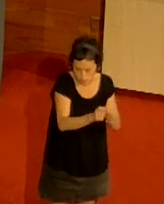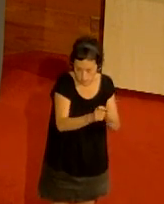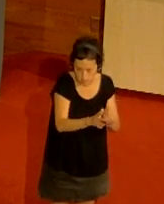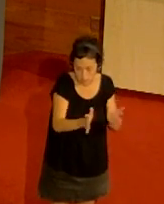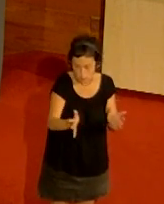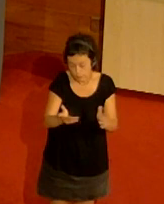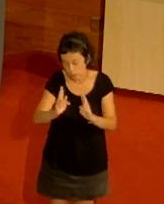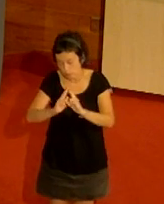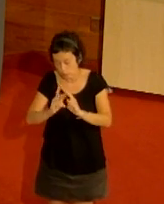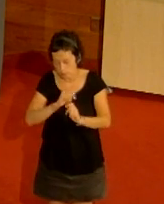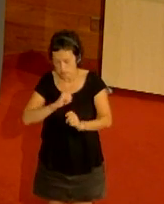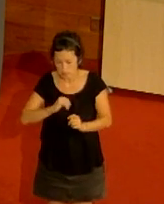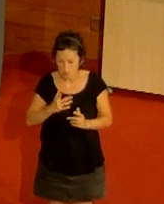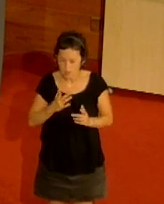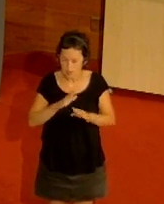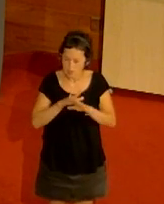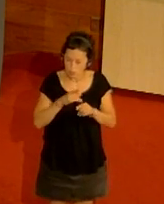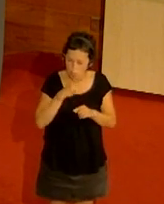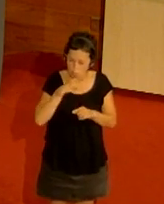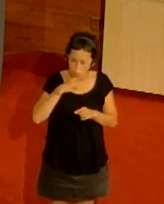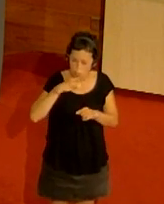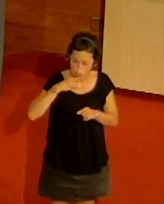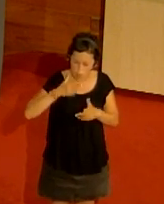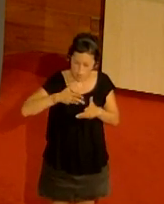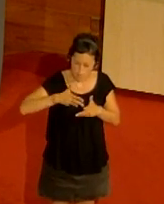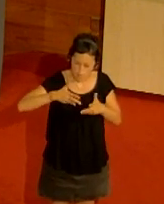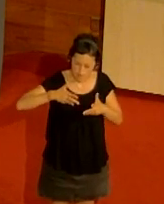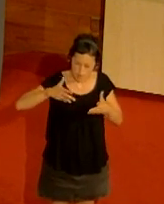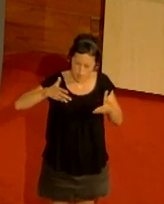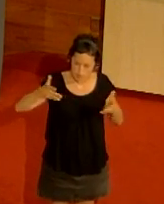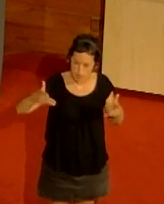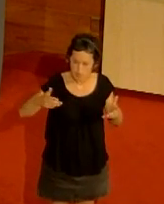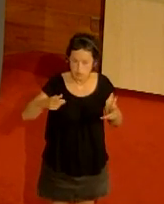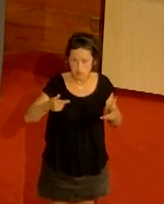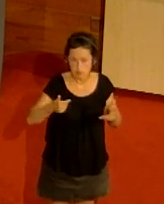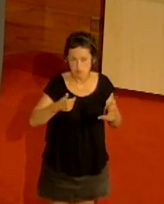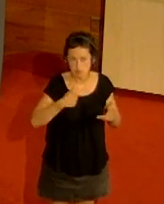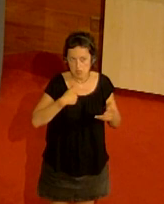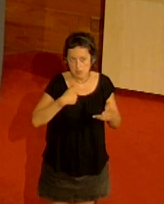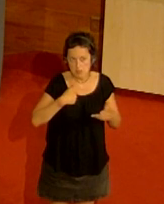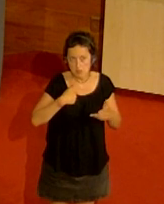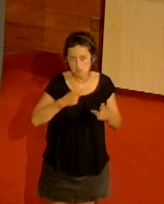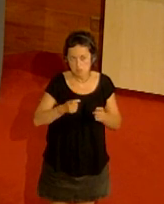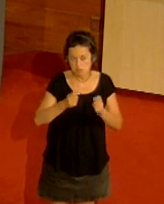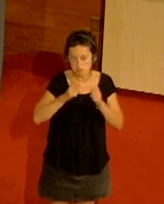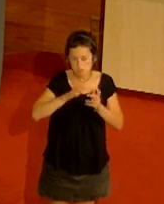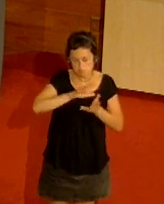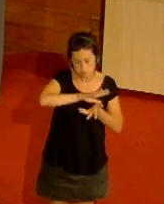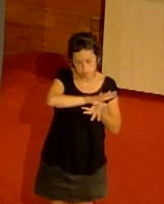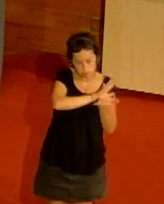pero como que cada vez duele más, ¿no? Y al final a mí pues me ha transformado quizá en algo que en